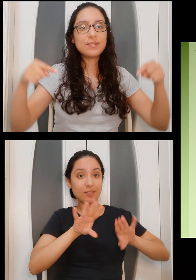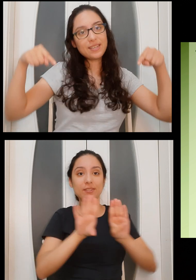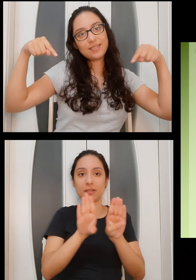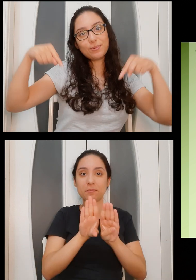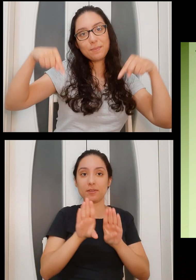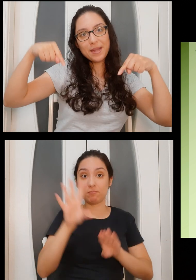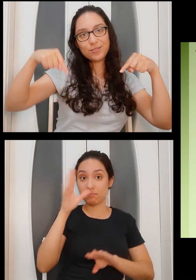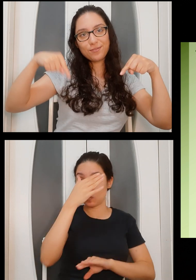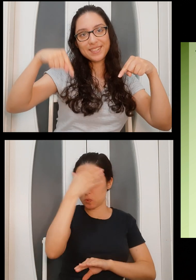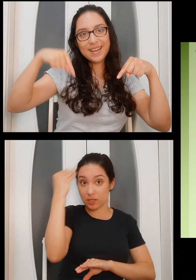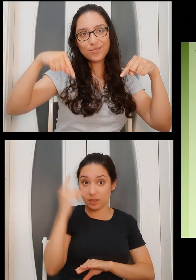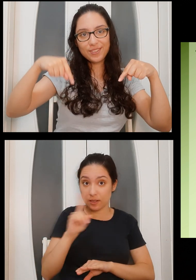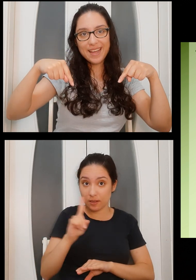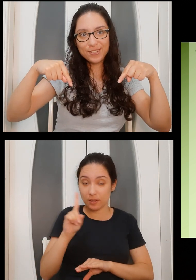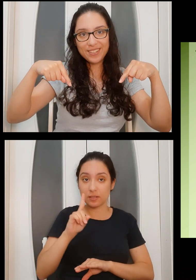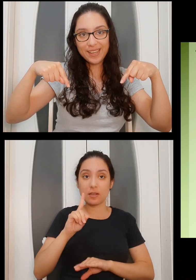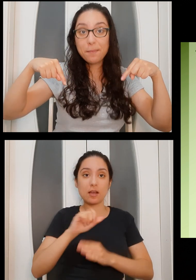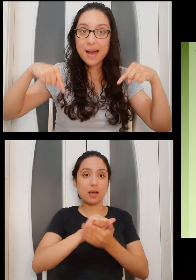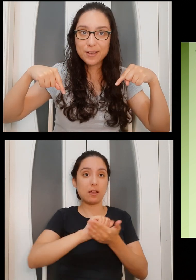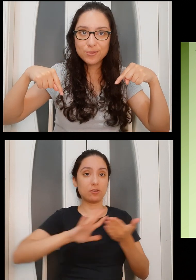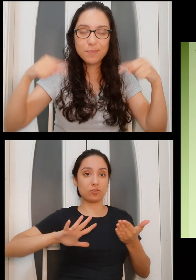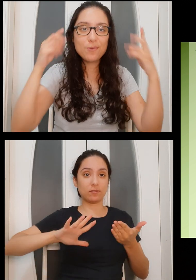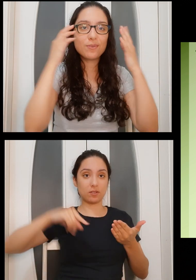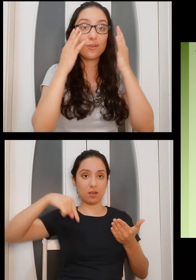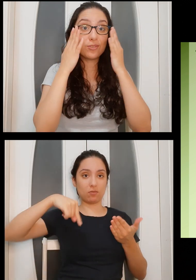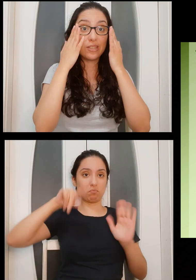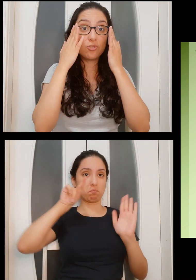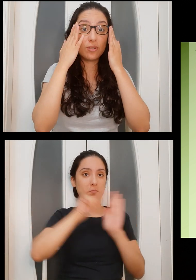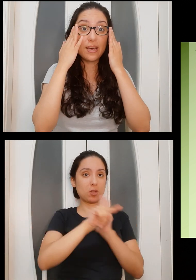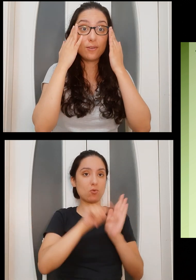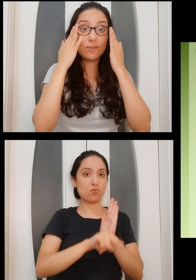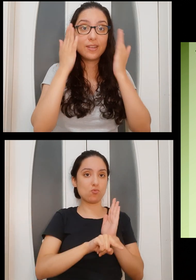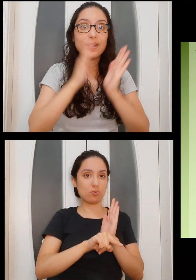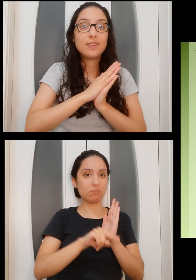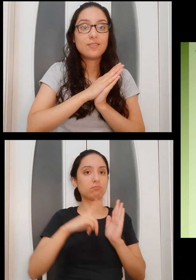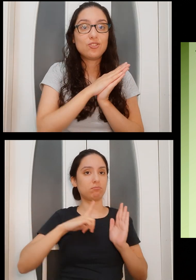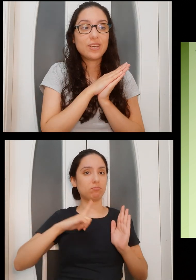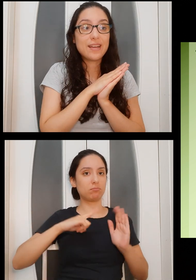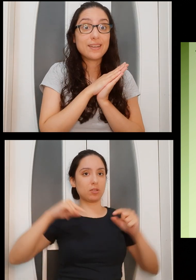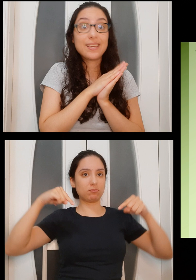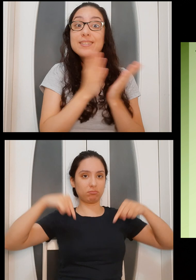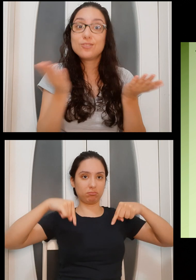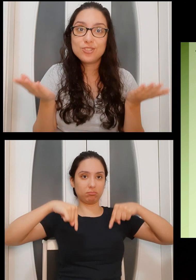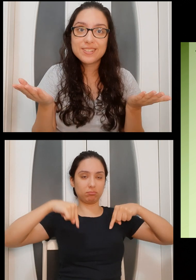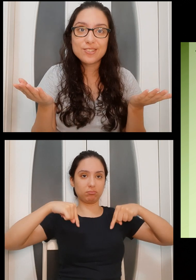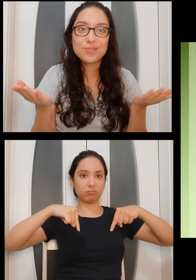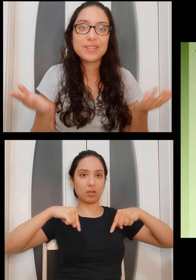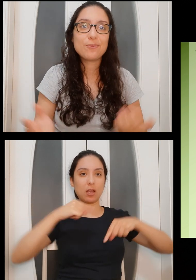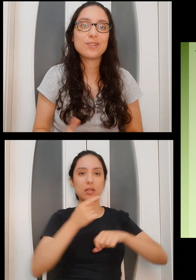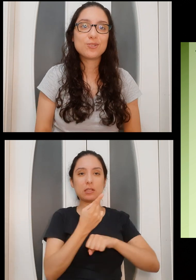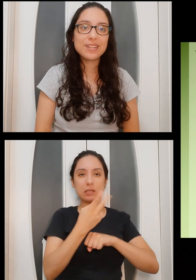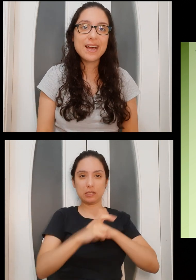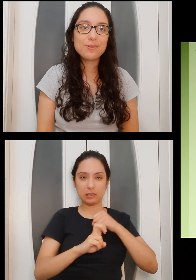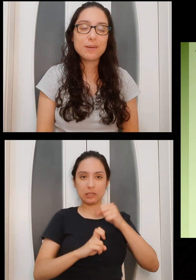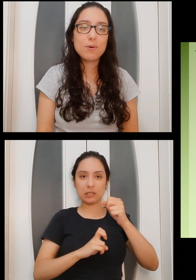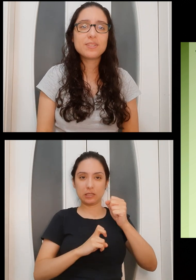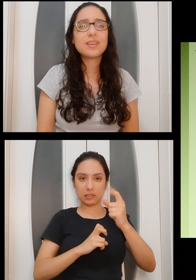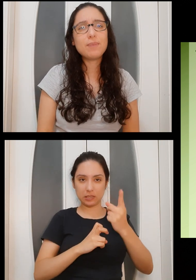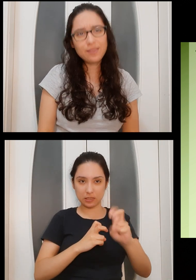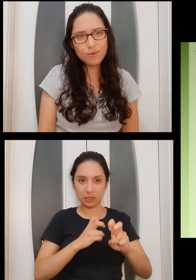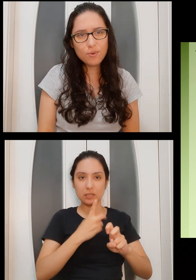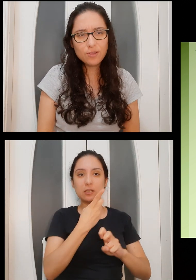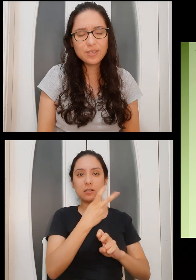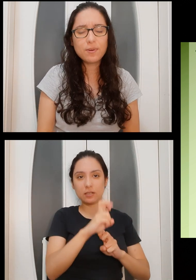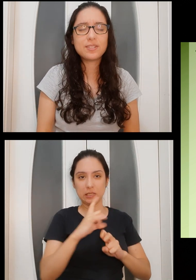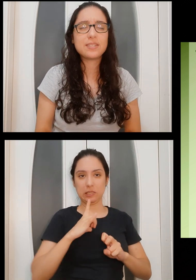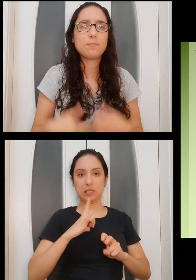E não esqueçam também de fazer a atividade que tá aqui embaixo, tá bom? Nosso questionário de cada 15 dias, que a gente vai ter um questionário, tá bom? Mas fiquem